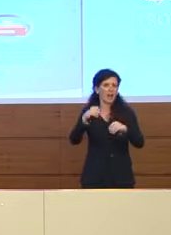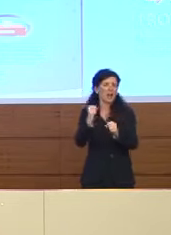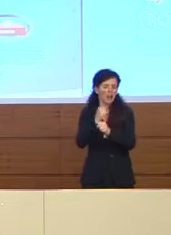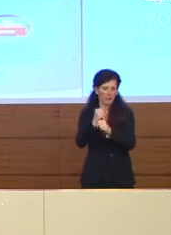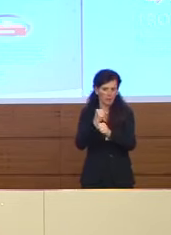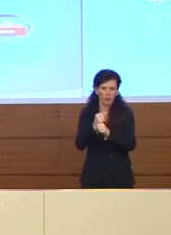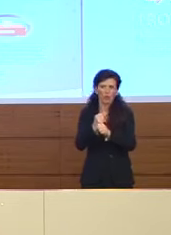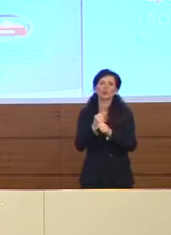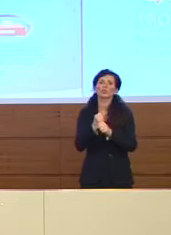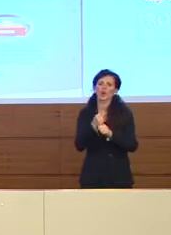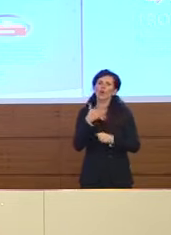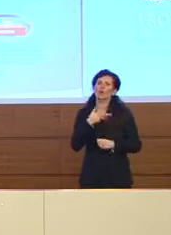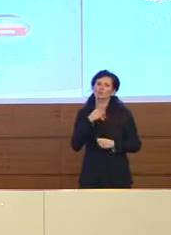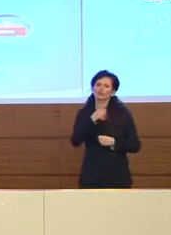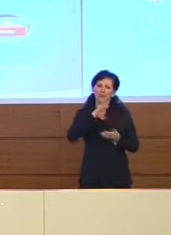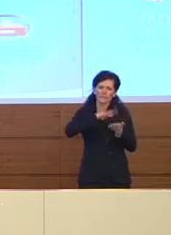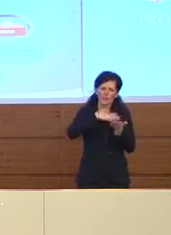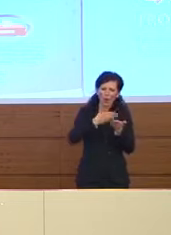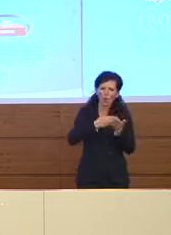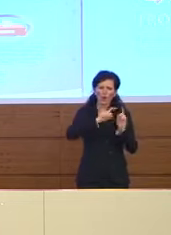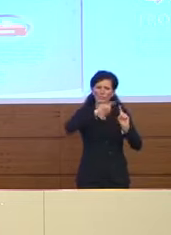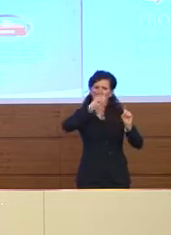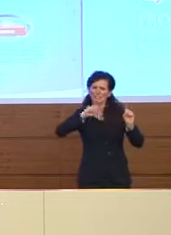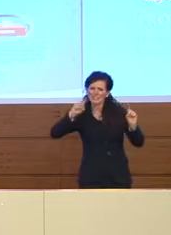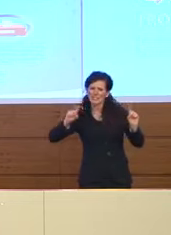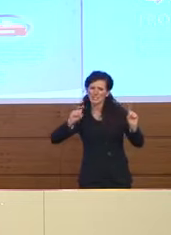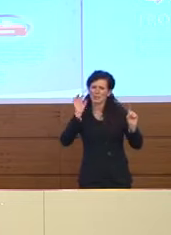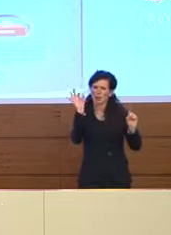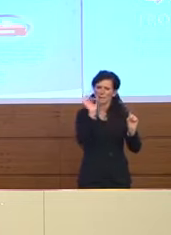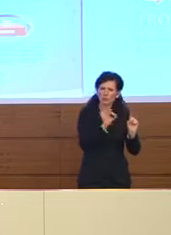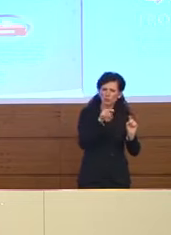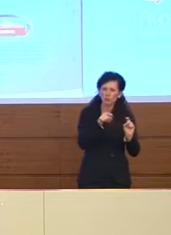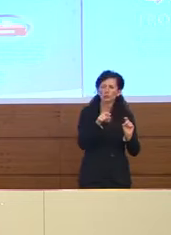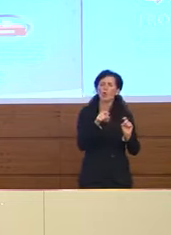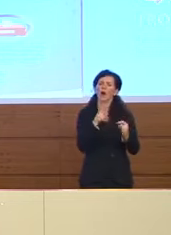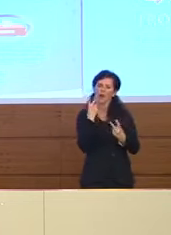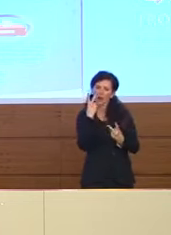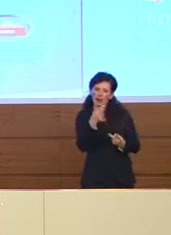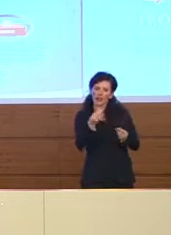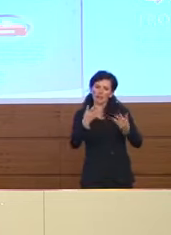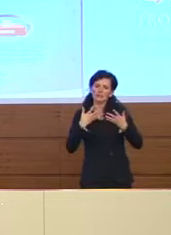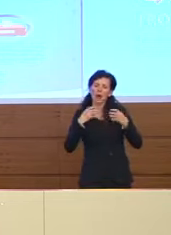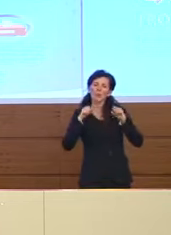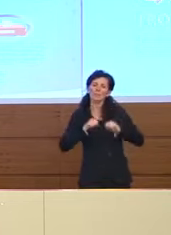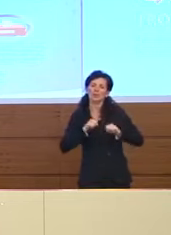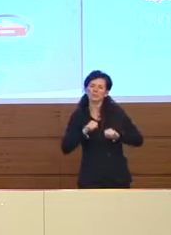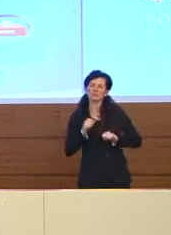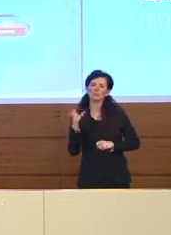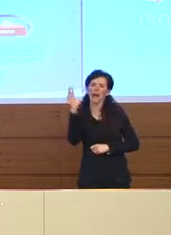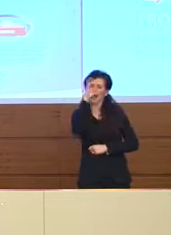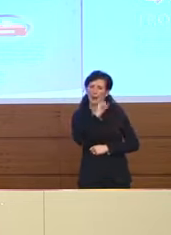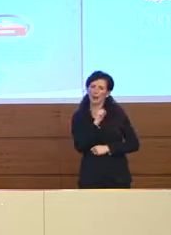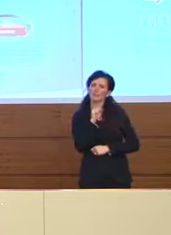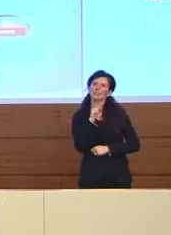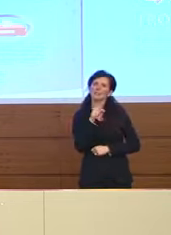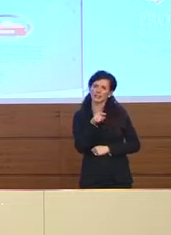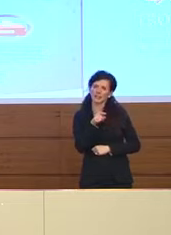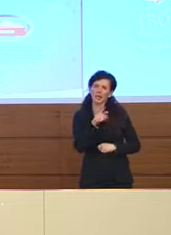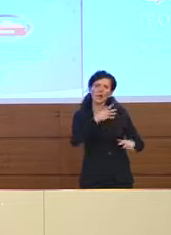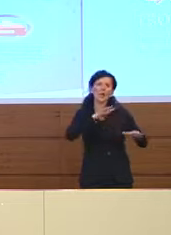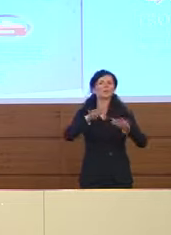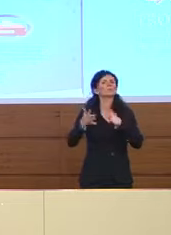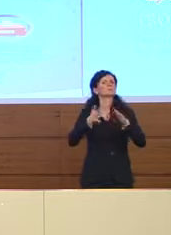fornite c in maniera assolutamente puntuale che ci hanno permesso di stabilire che approssimativamente